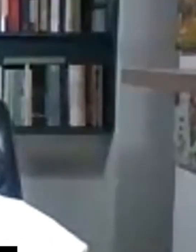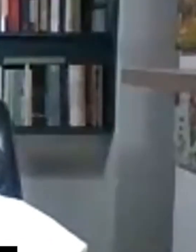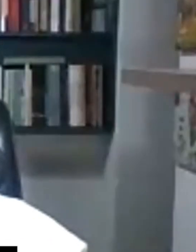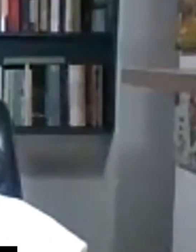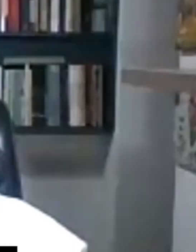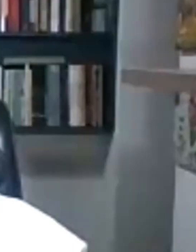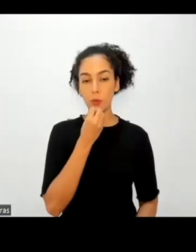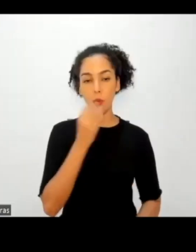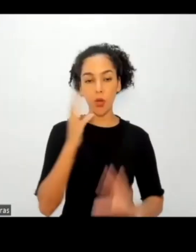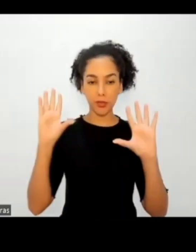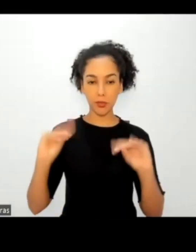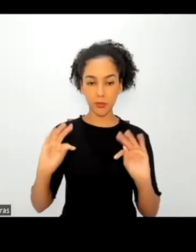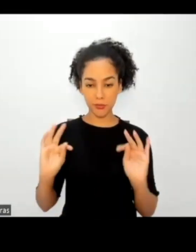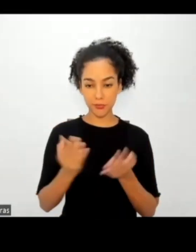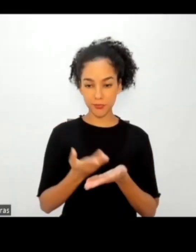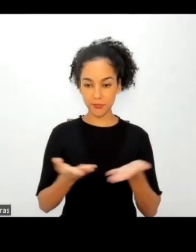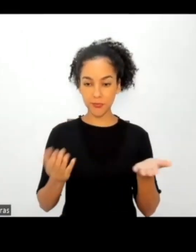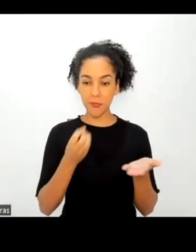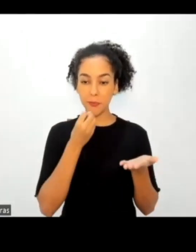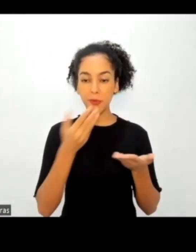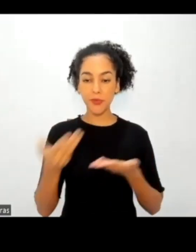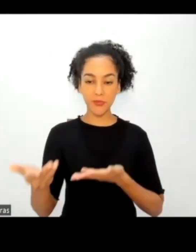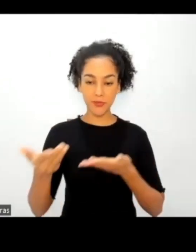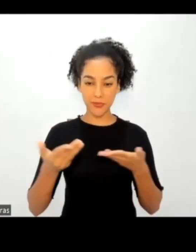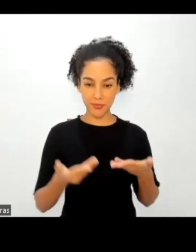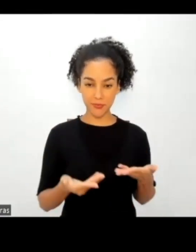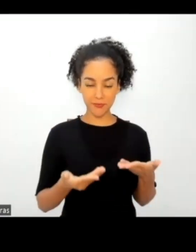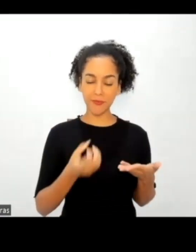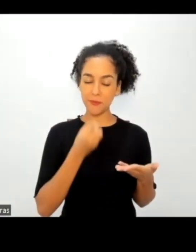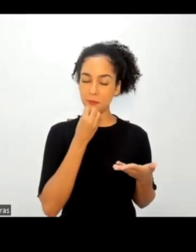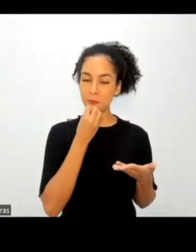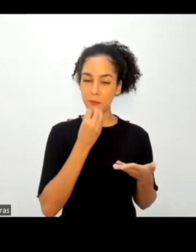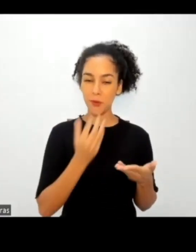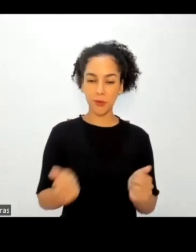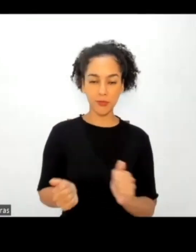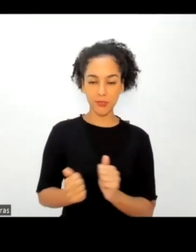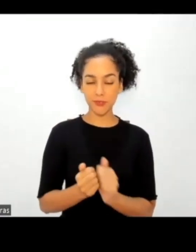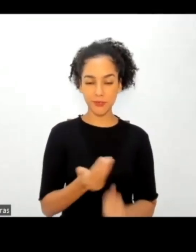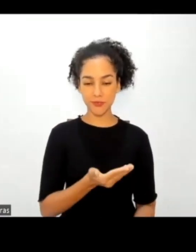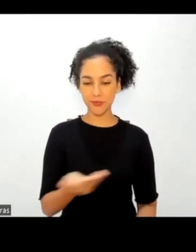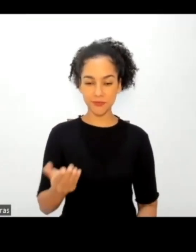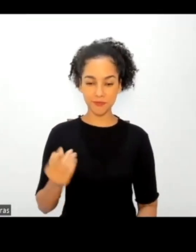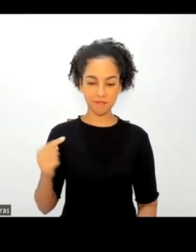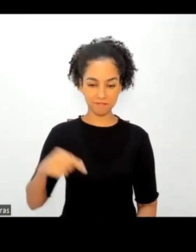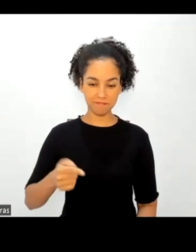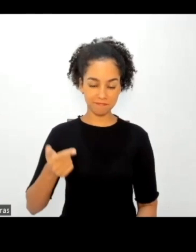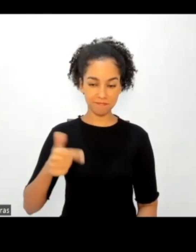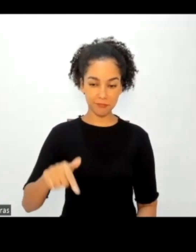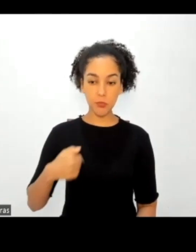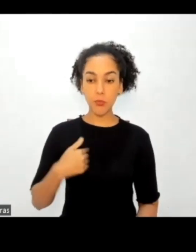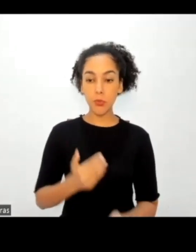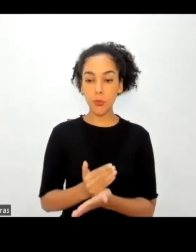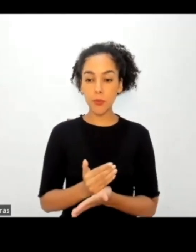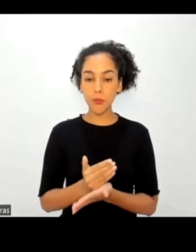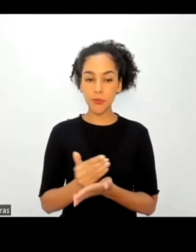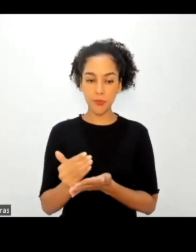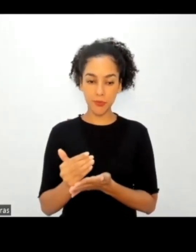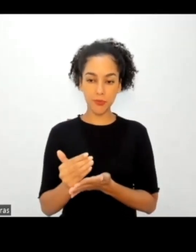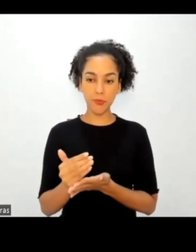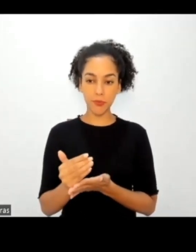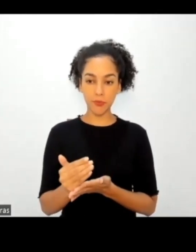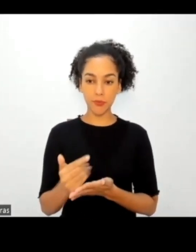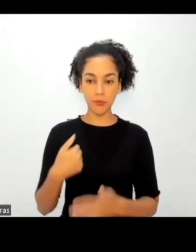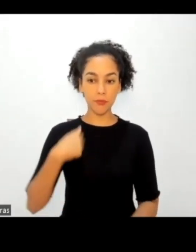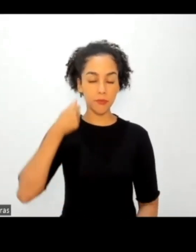Boa noite, pessoal. Bem-vindos, né? Que bom, é muito bom ter vocês aqui. Eu vou começar pela